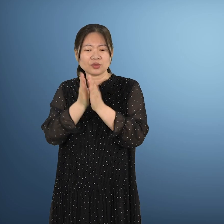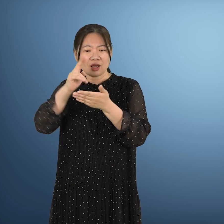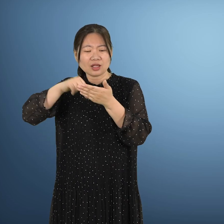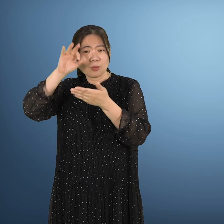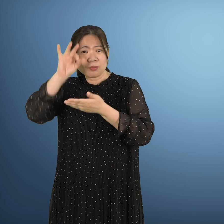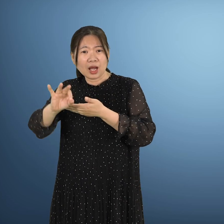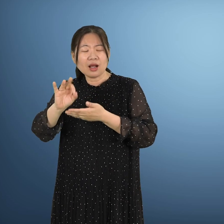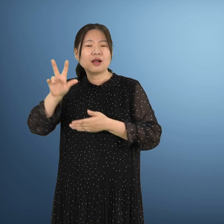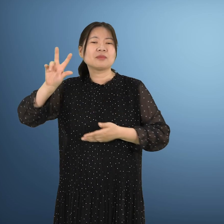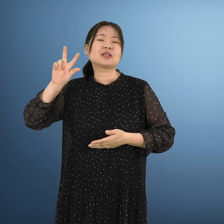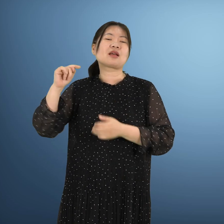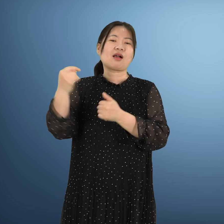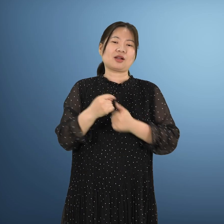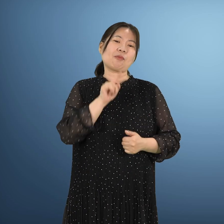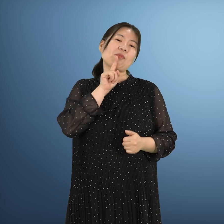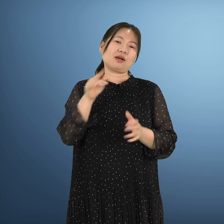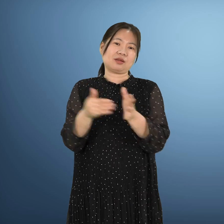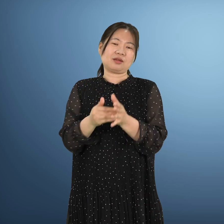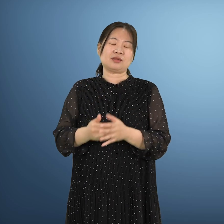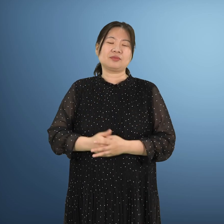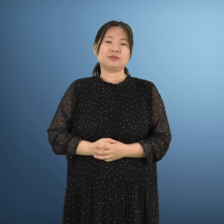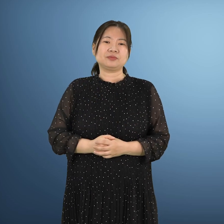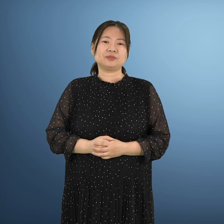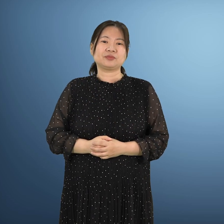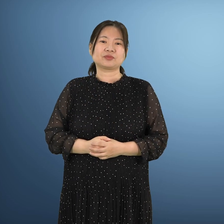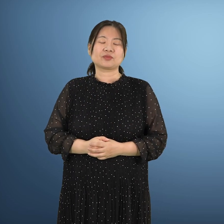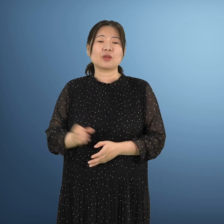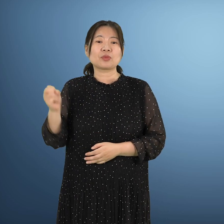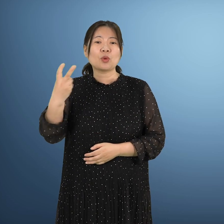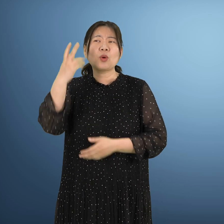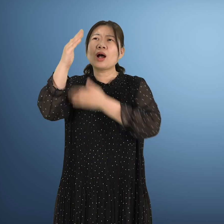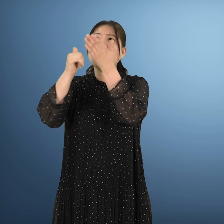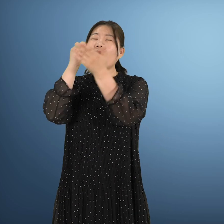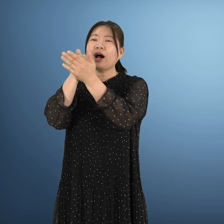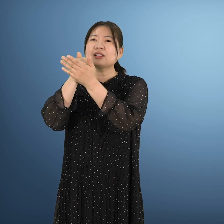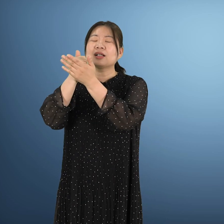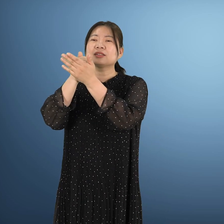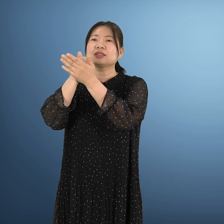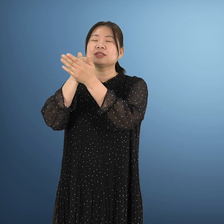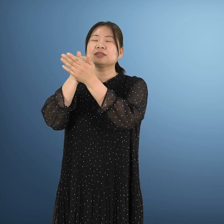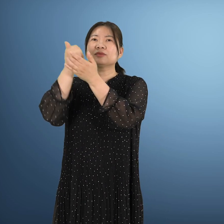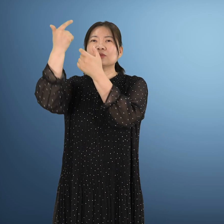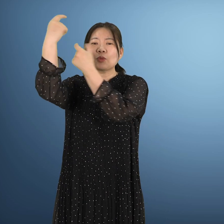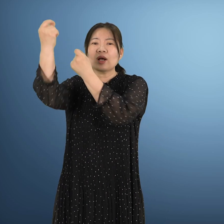보니까 맹세하라 그랬어요. 심지어는 하나님도 맹세하라 그랬어요.